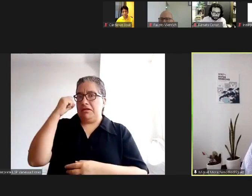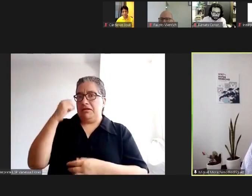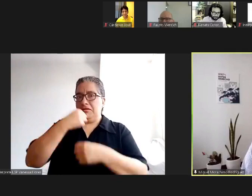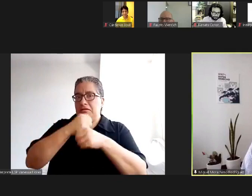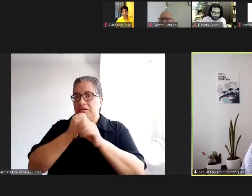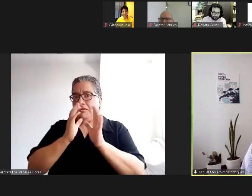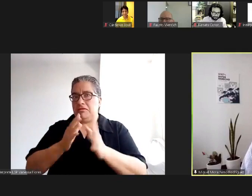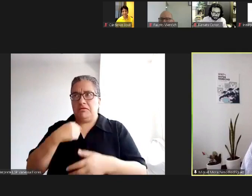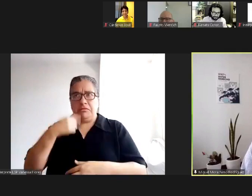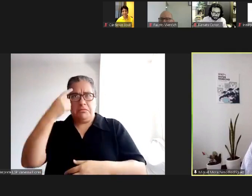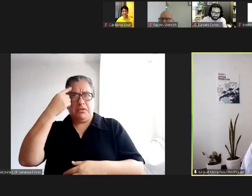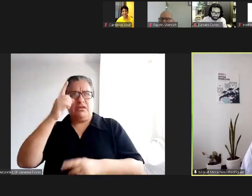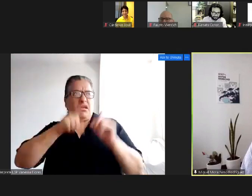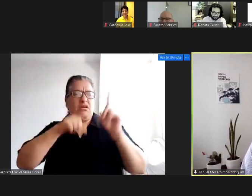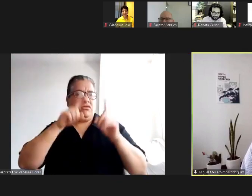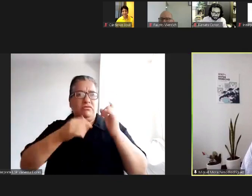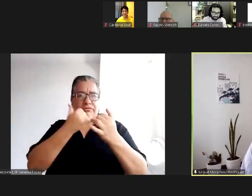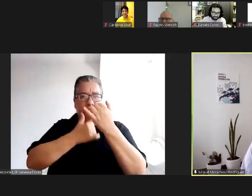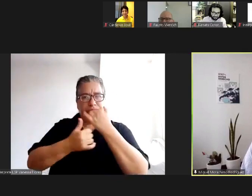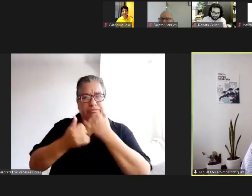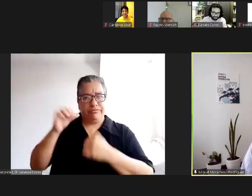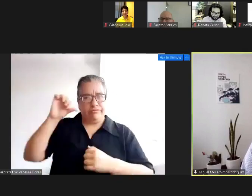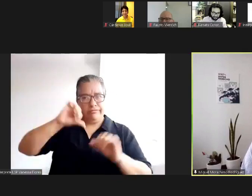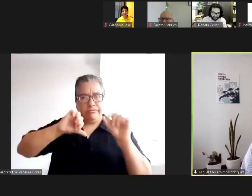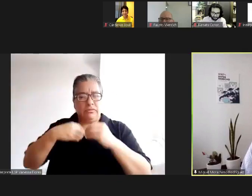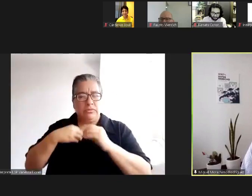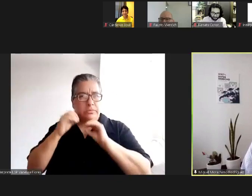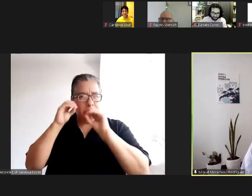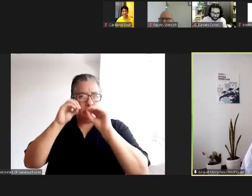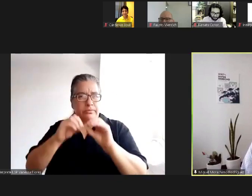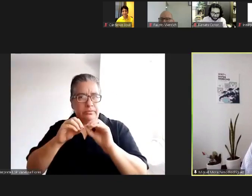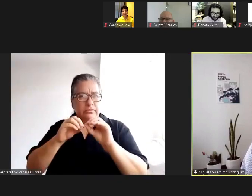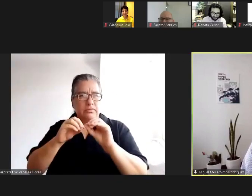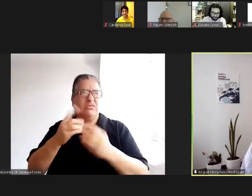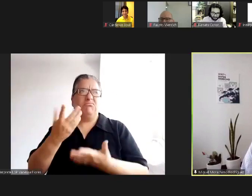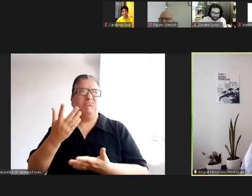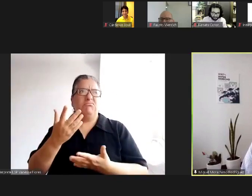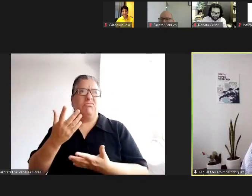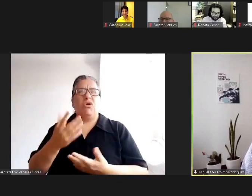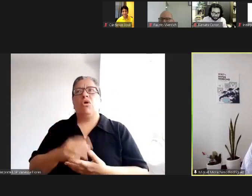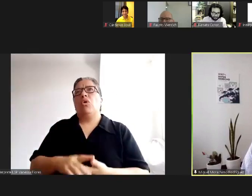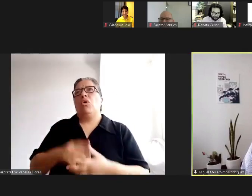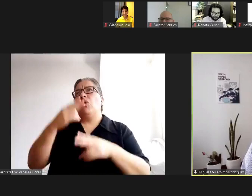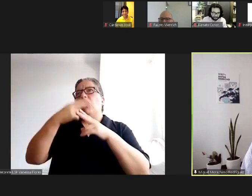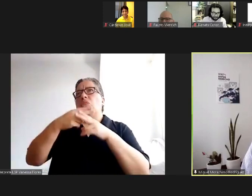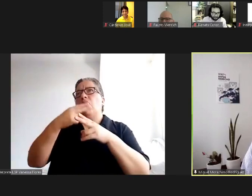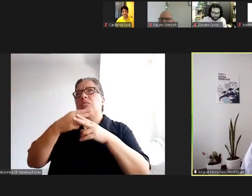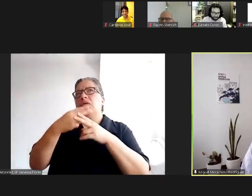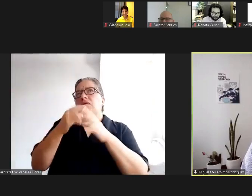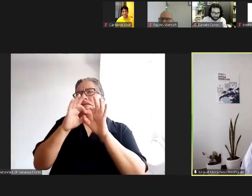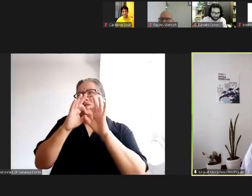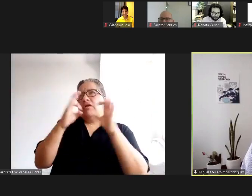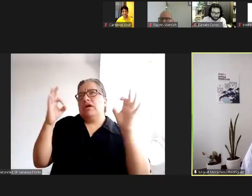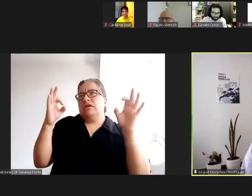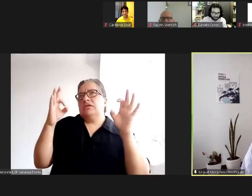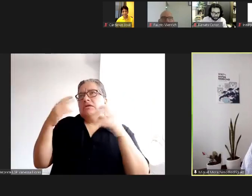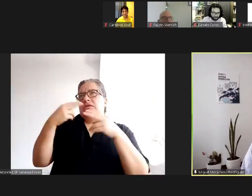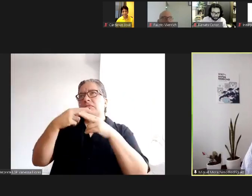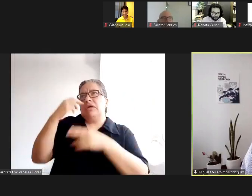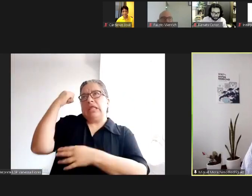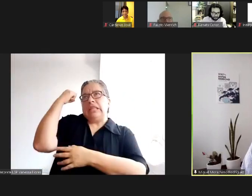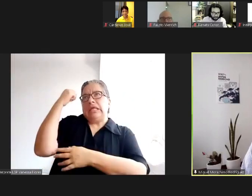en muchos círculos, sino que yo creo que incluso el nombre es muy parcial. La frase derechos de autor yo creo que no termina